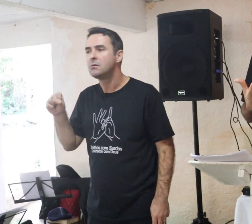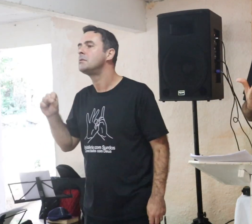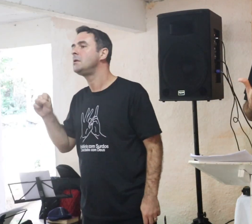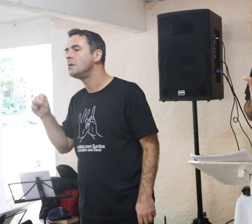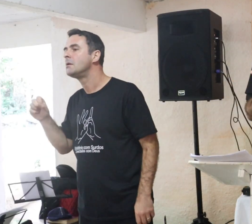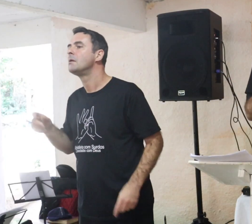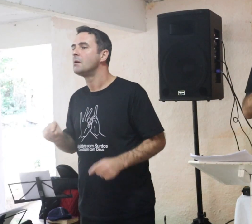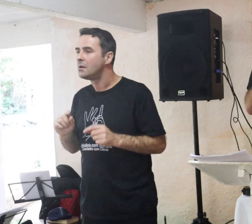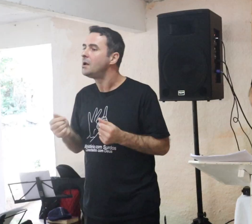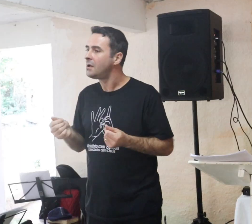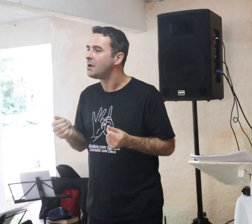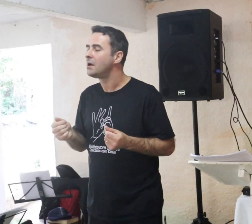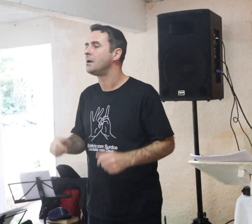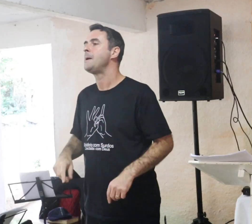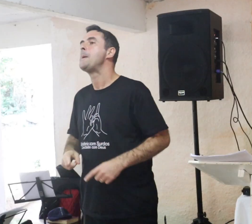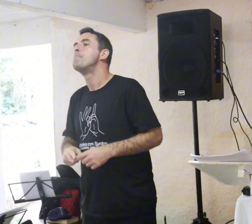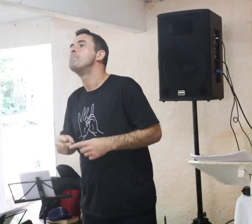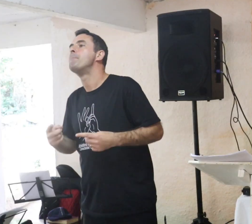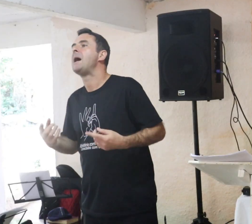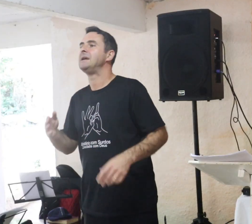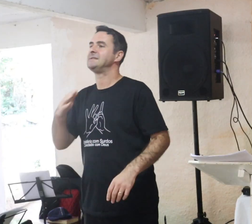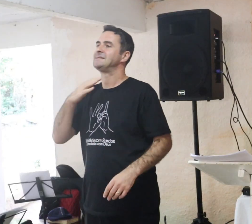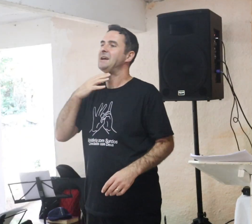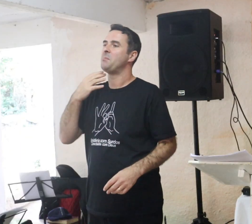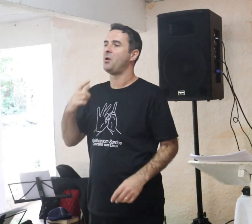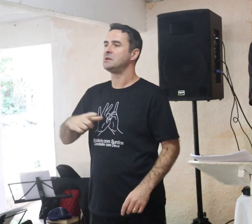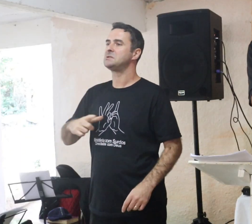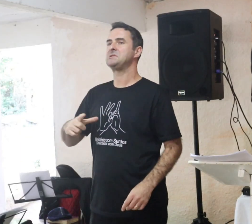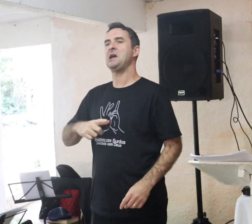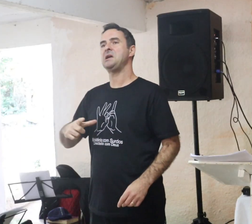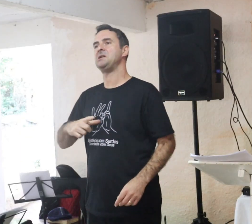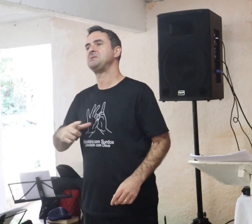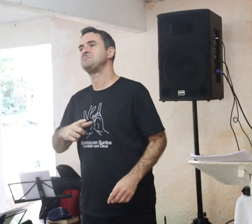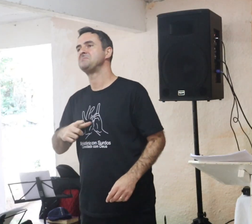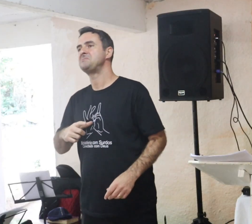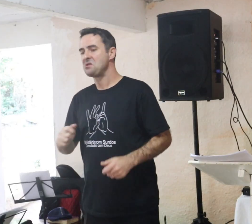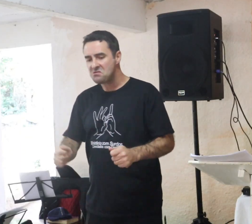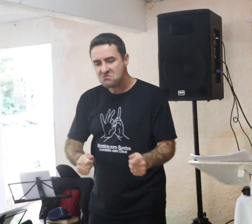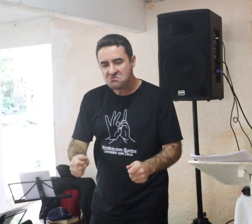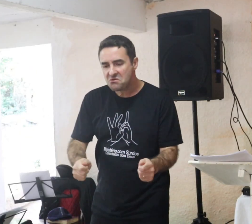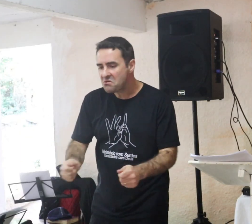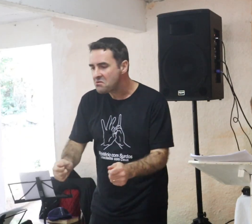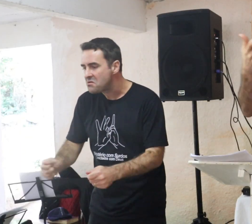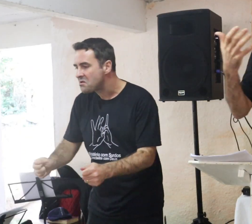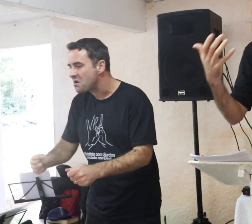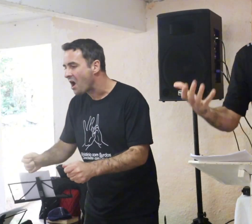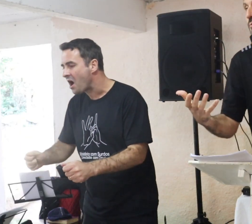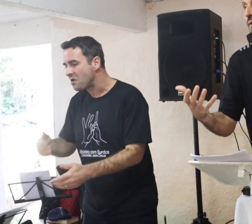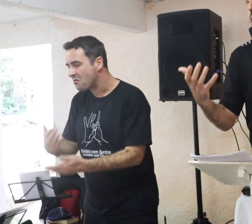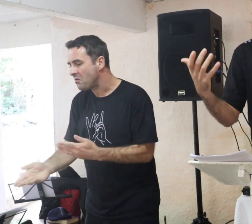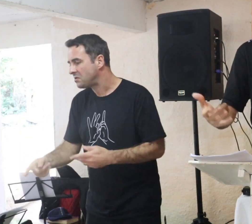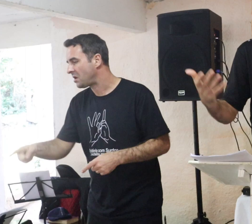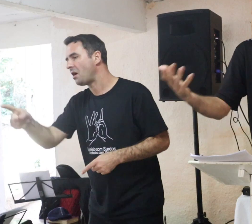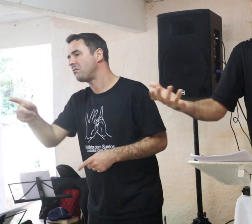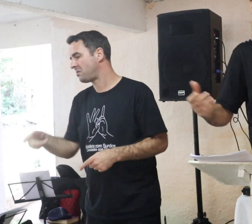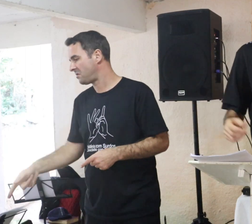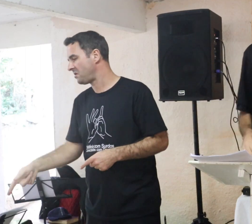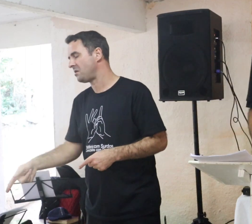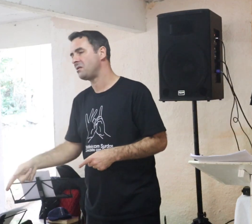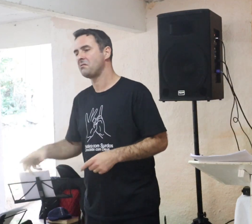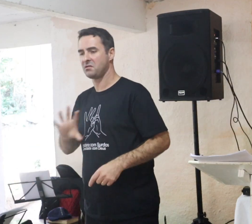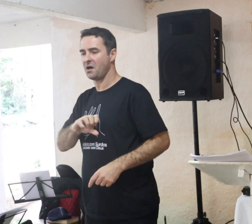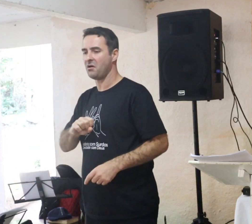evidente. Mas a morte não tem mais a capacidade de condenação para